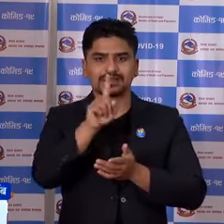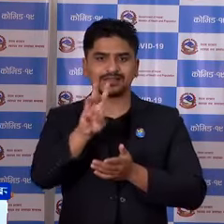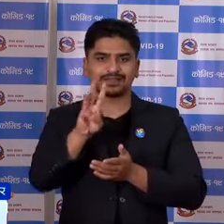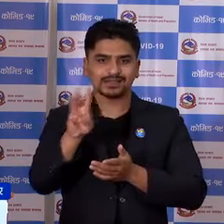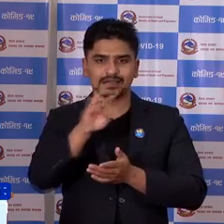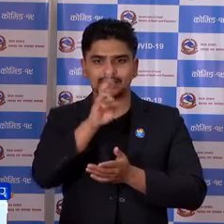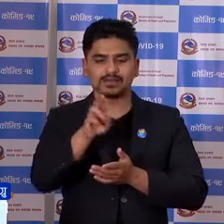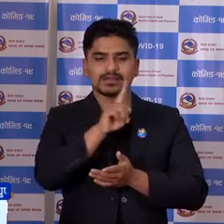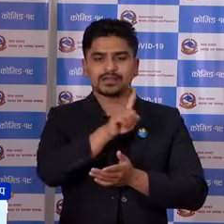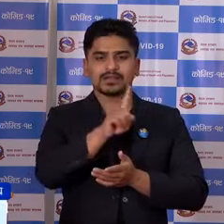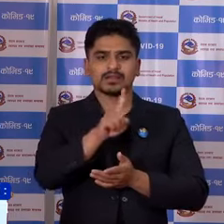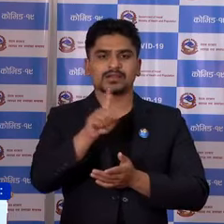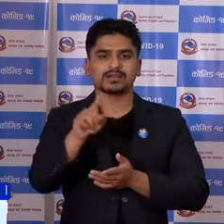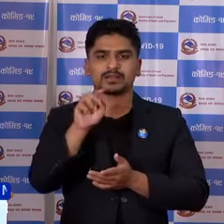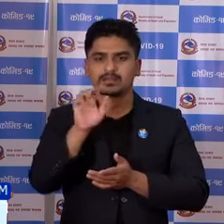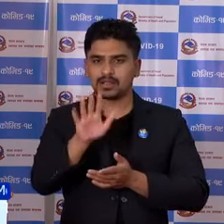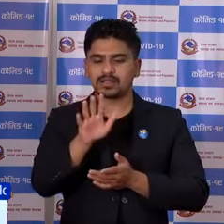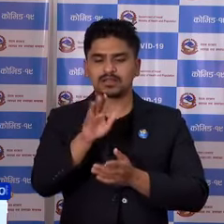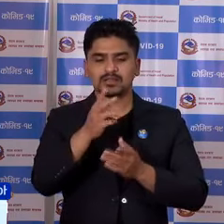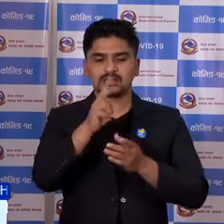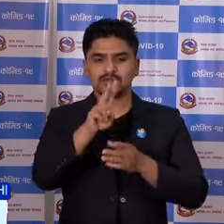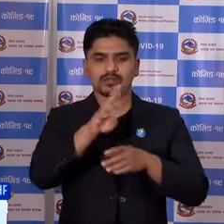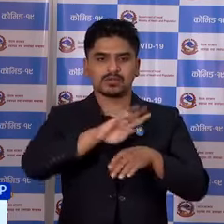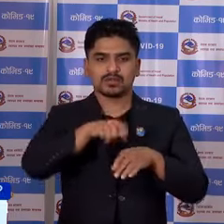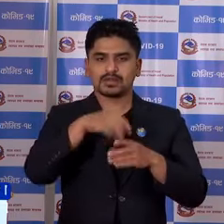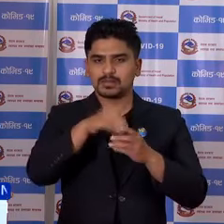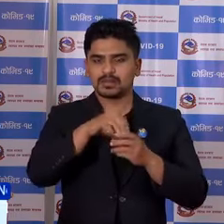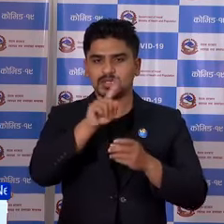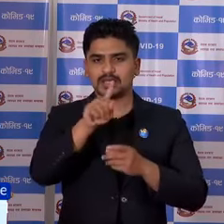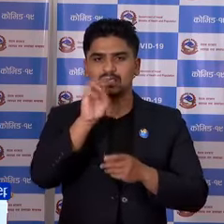र 11:15, जसमा गत 24 घन्टामा